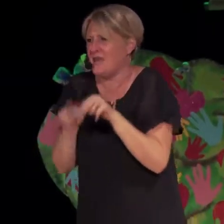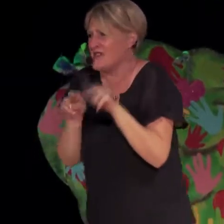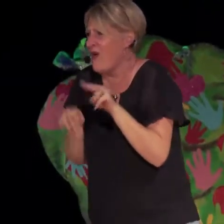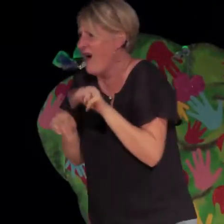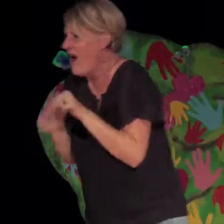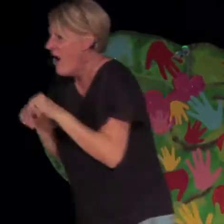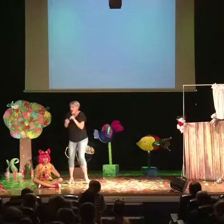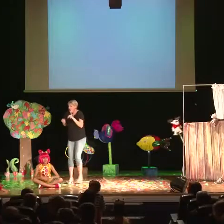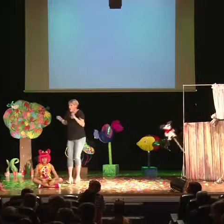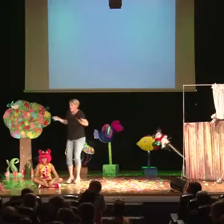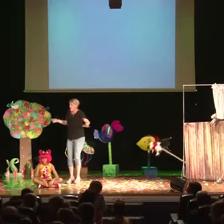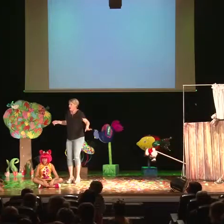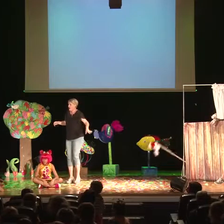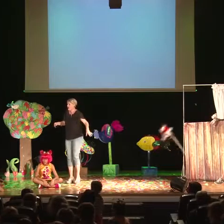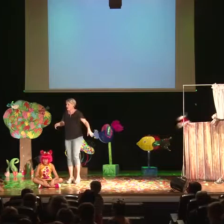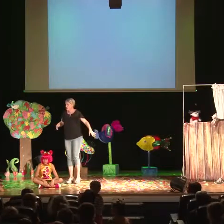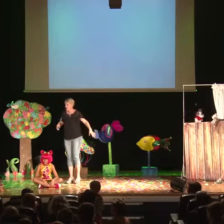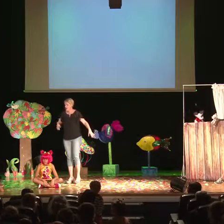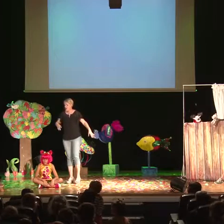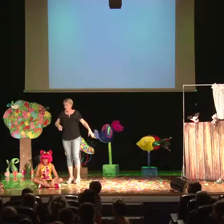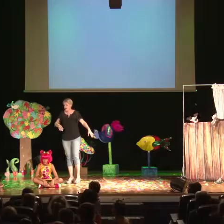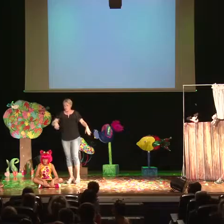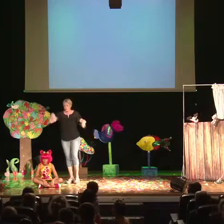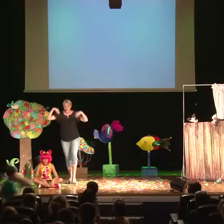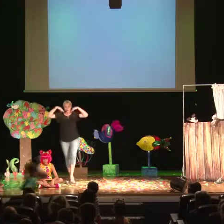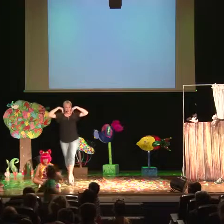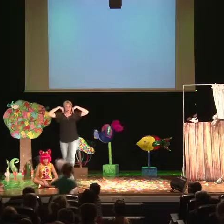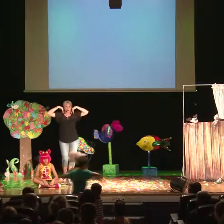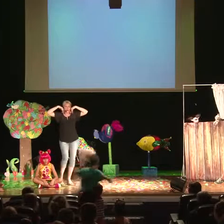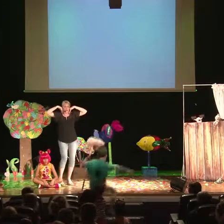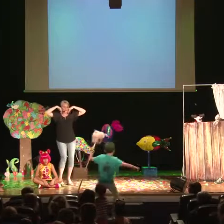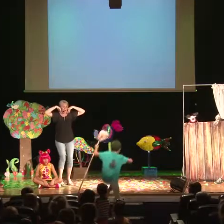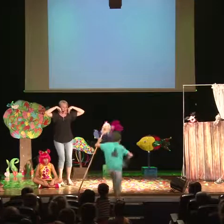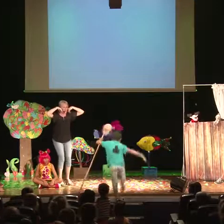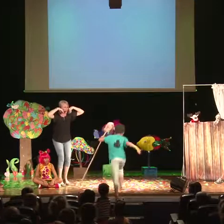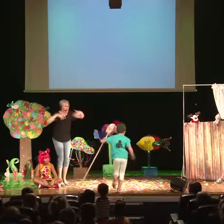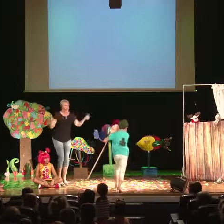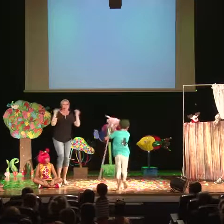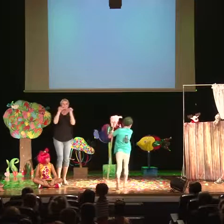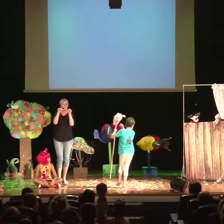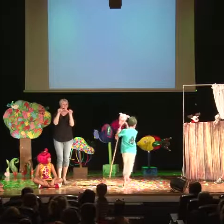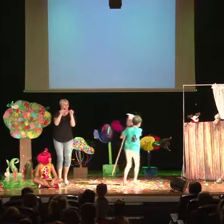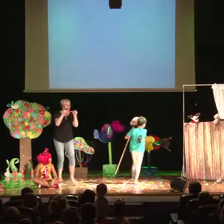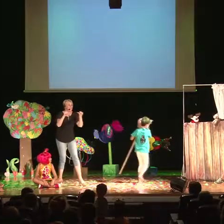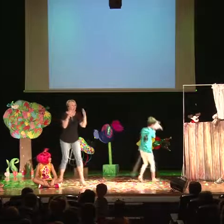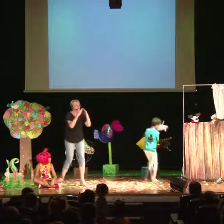la maison. Oh là là, qu'est-ce que c'est? C'est le cochon avec ses grandes oreilles. Et qu'est-ce qu'il fait? Arrivé à la